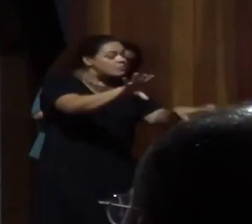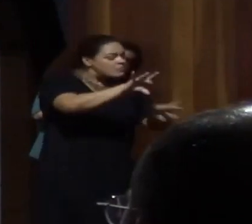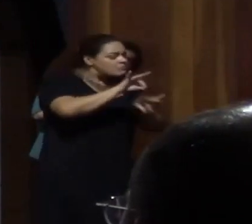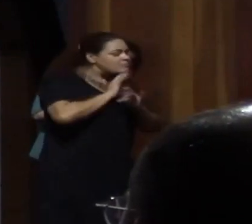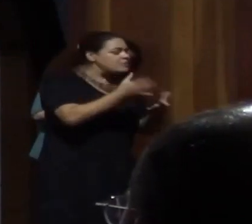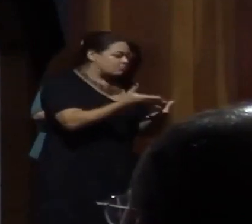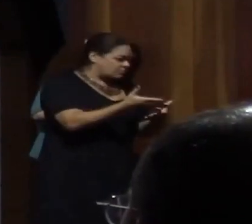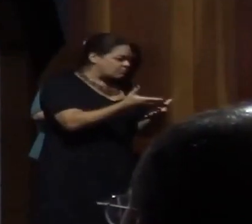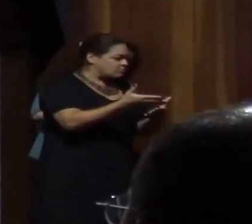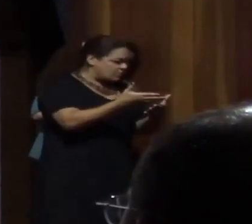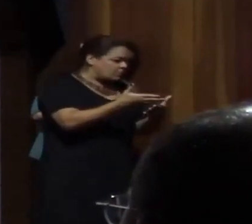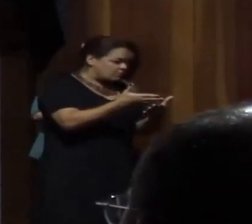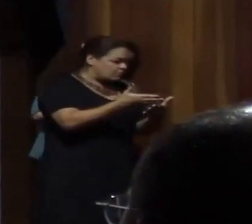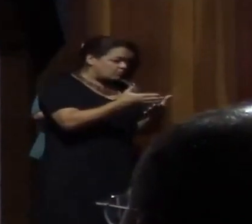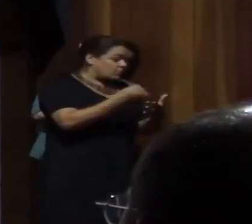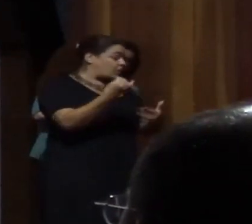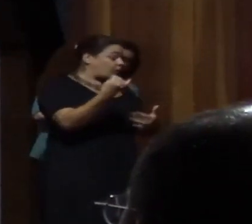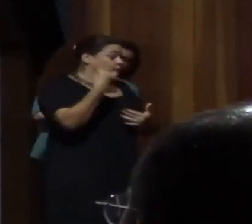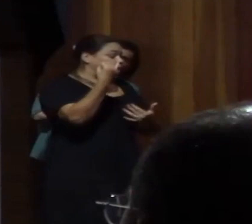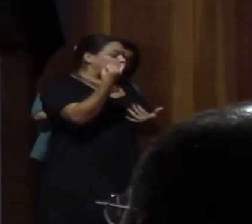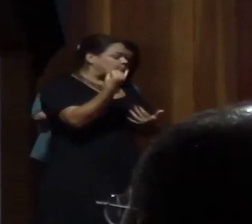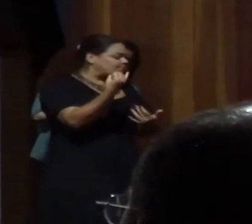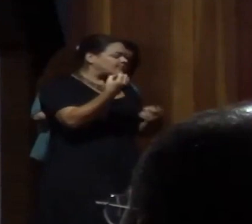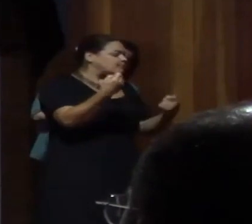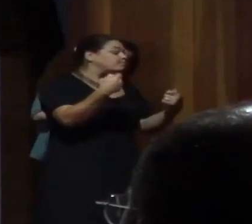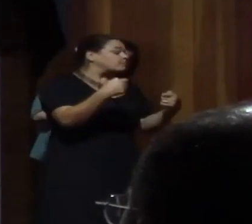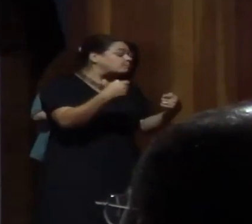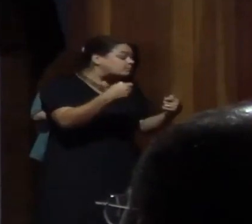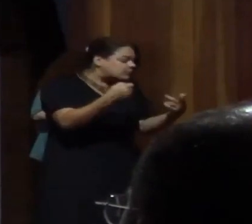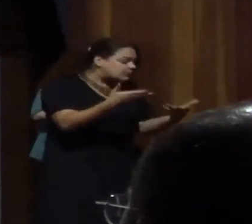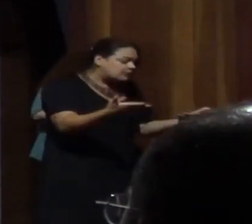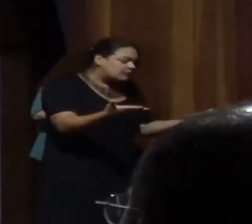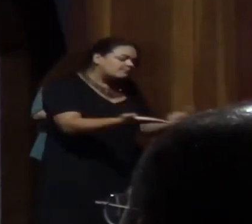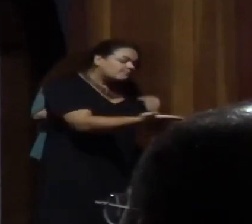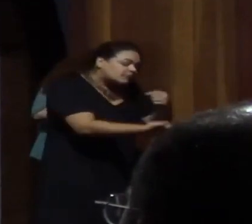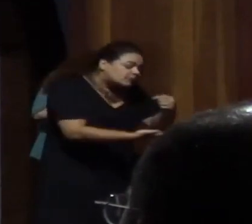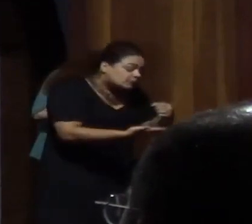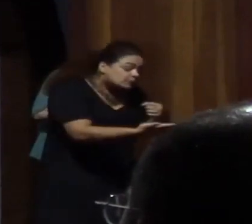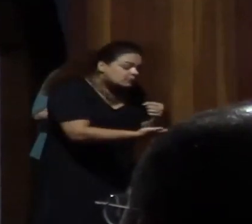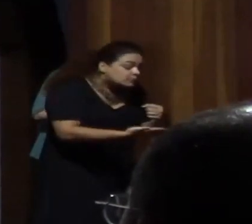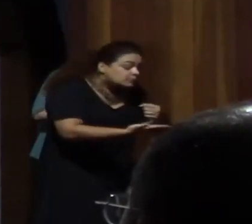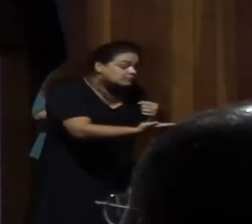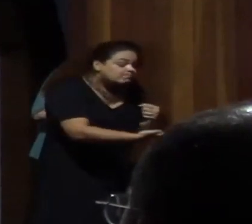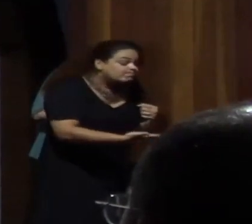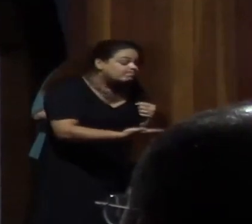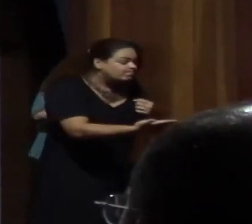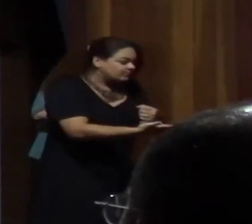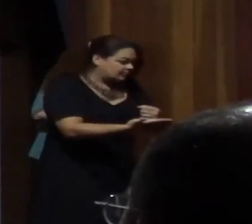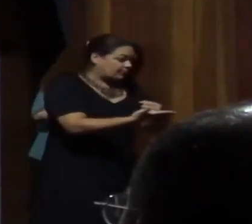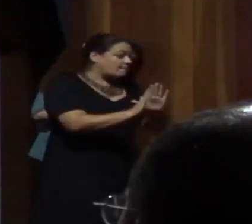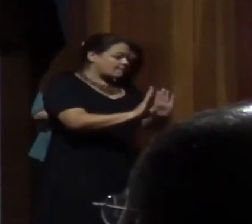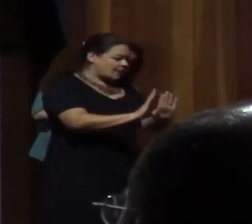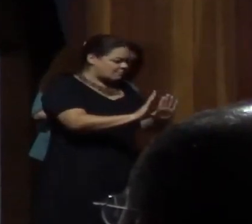Precisamente, não é a base necessitada quem será atendida, mas o topo da pirâmide, porque o